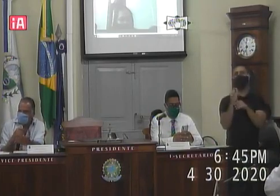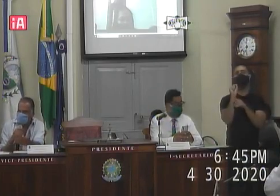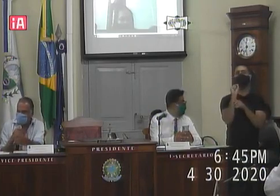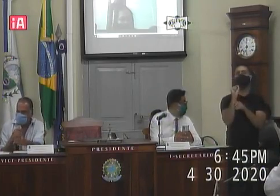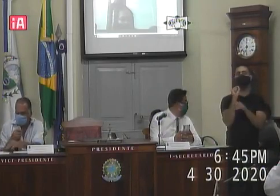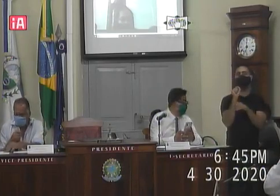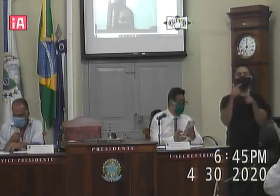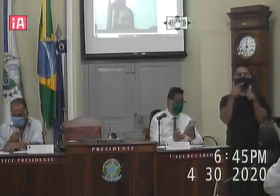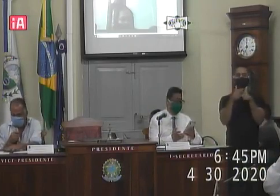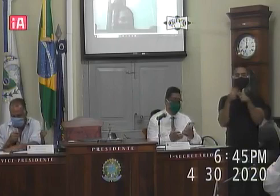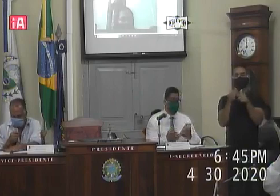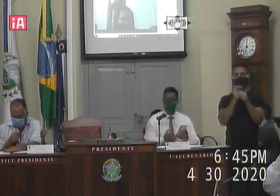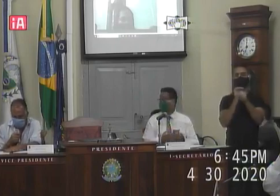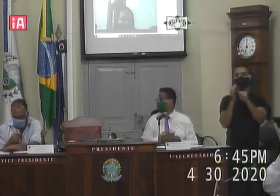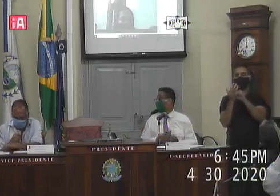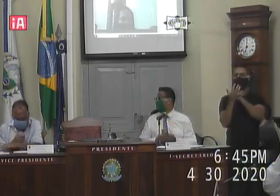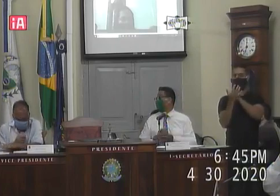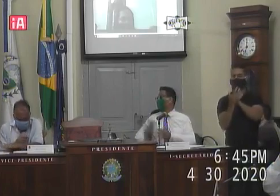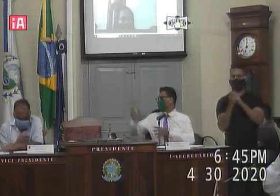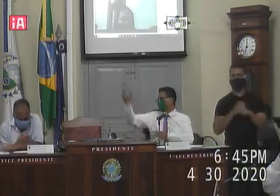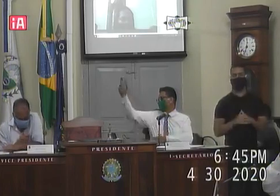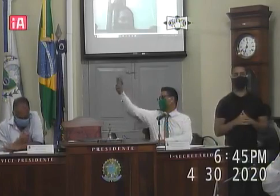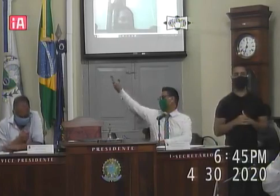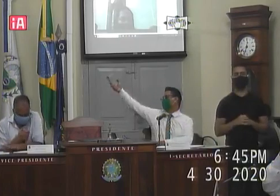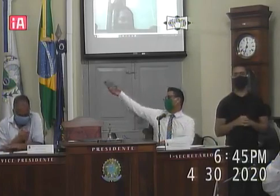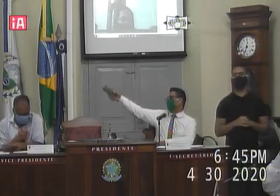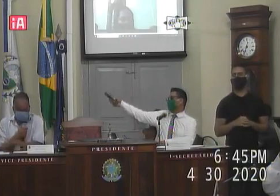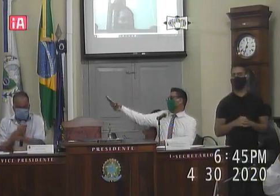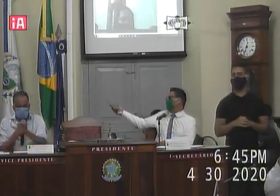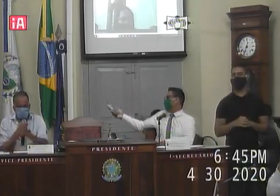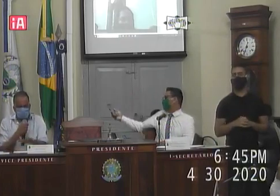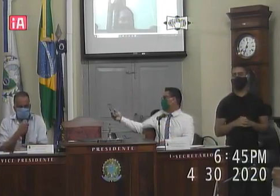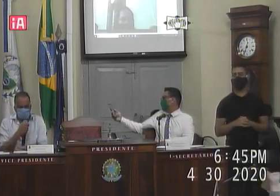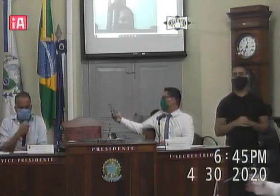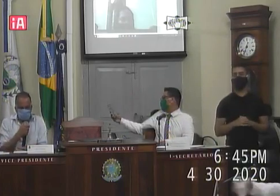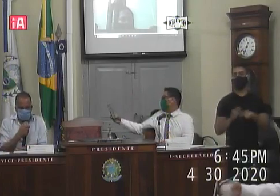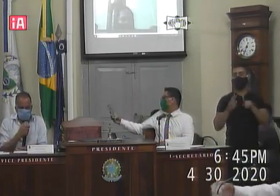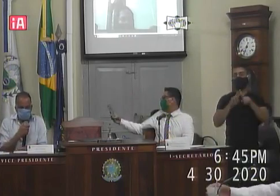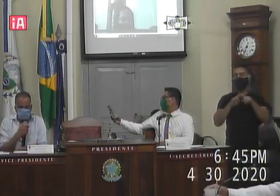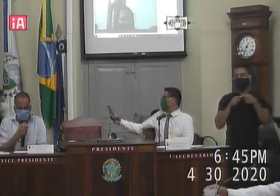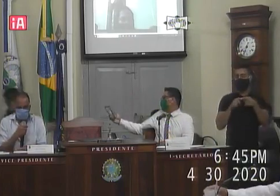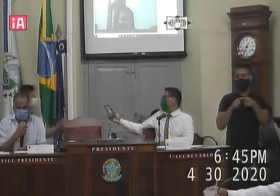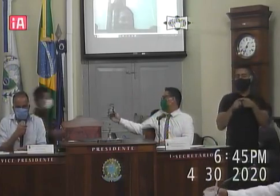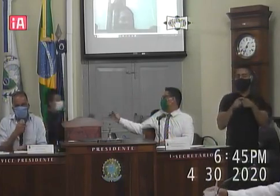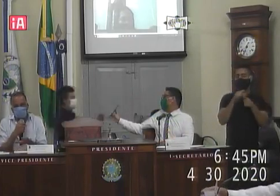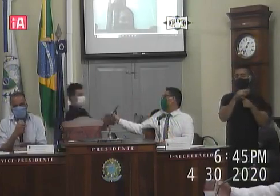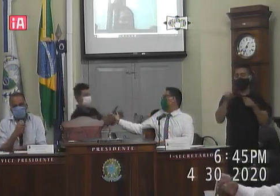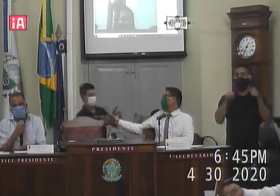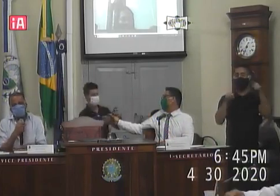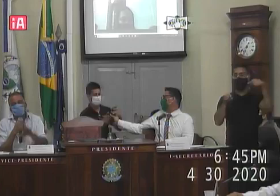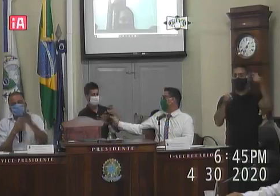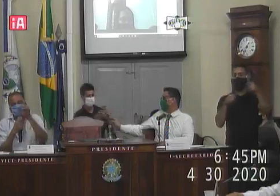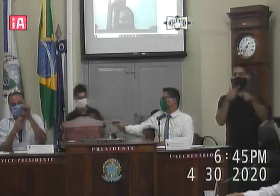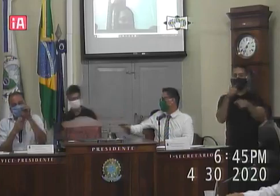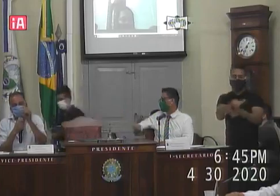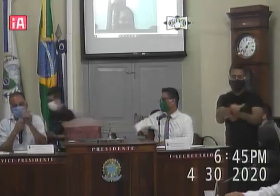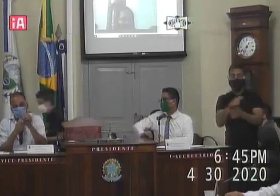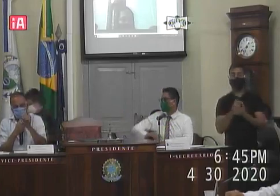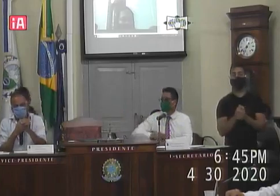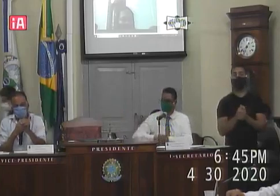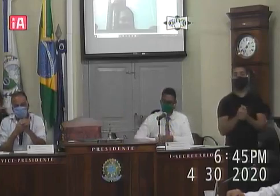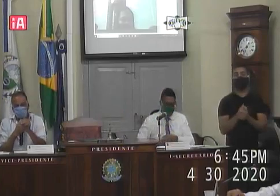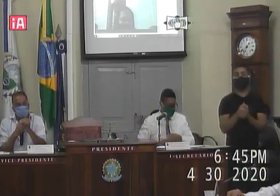à situação que vivemos do Covid. Então, a partir de semana que vem, repito,